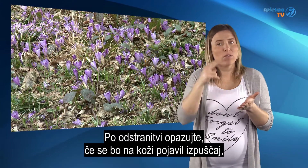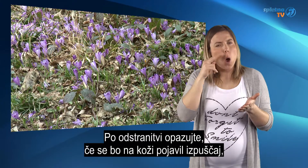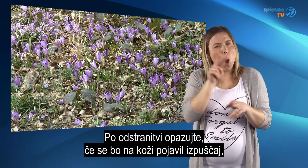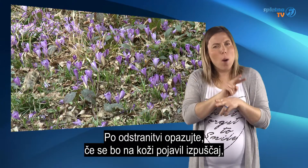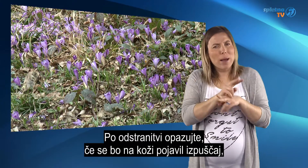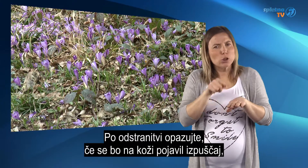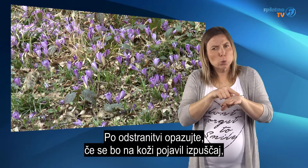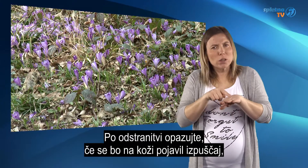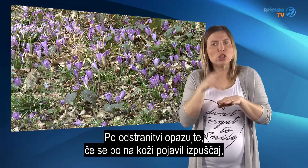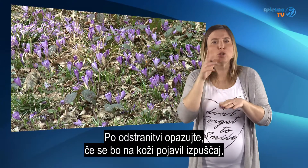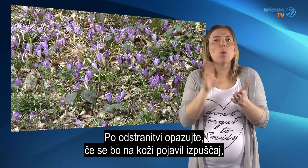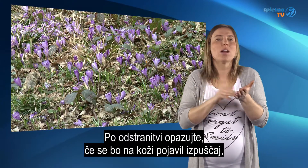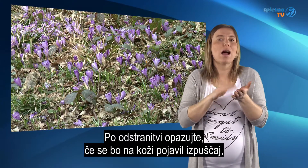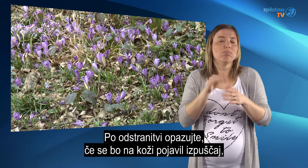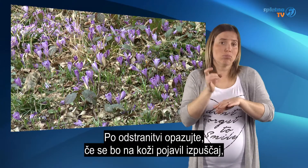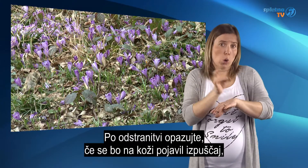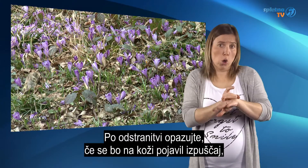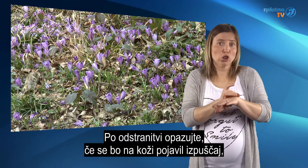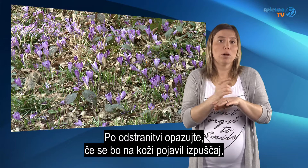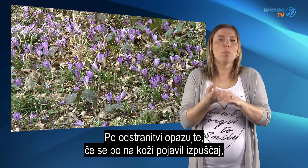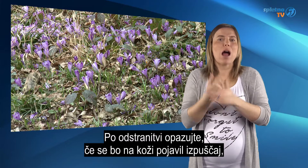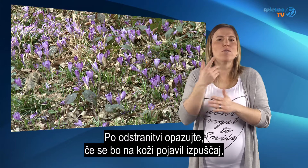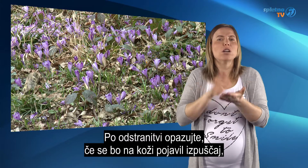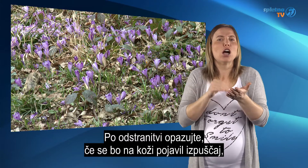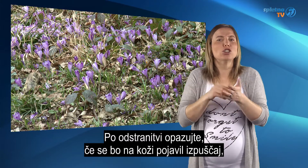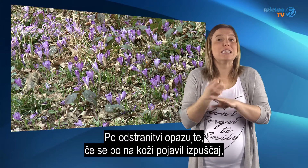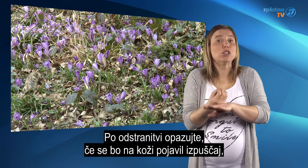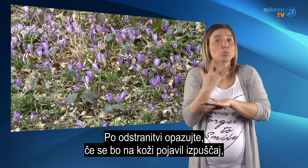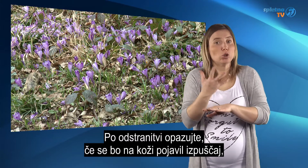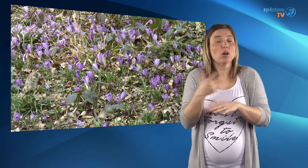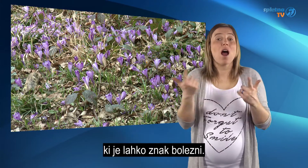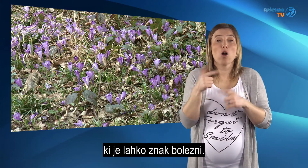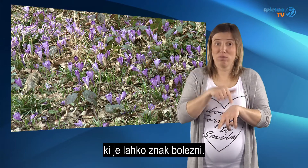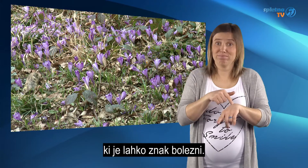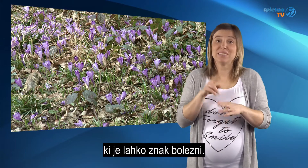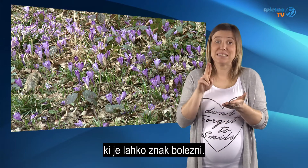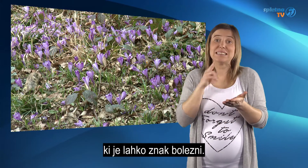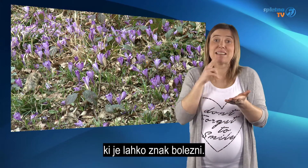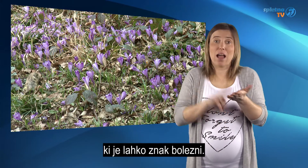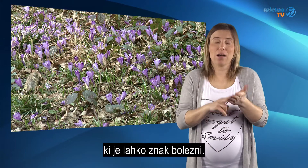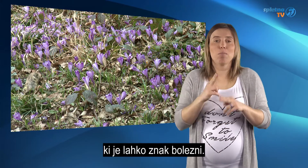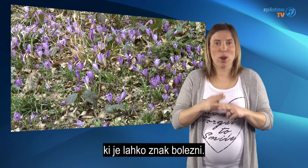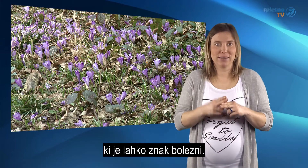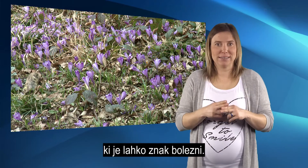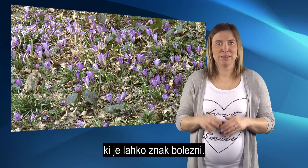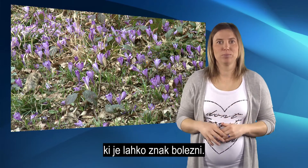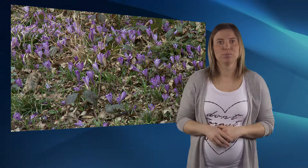Po odstranitvi opazujte, če se bo na koži pojavil izpuščaj, ki je lahko znak bolezni.